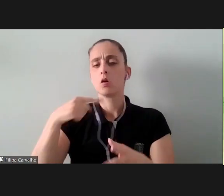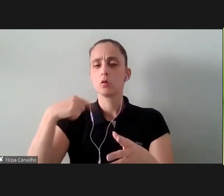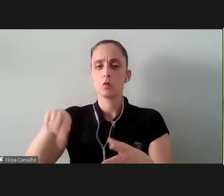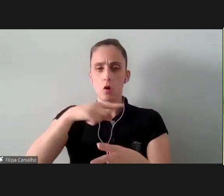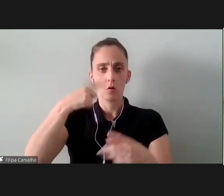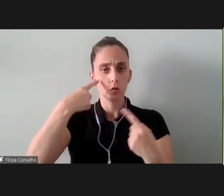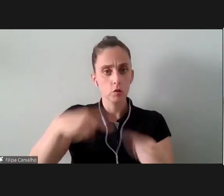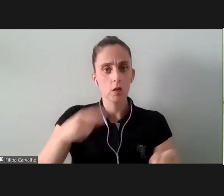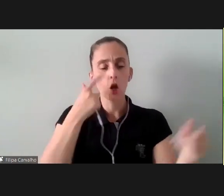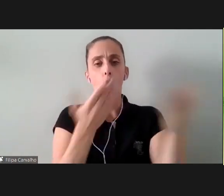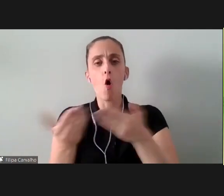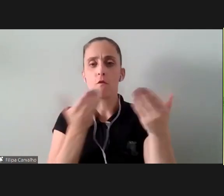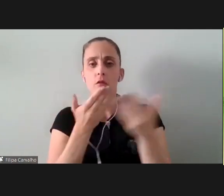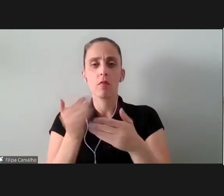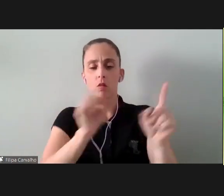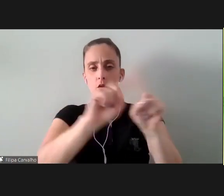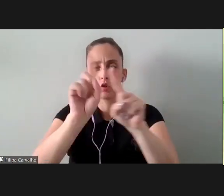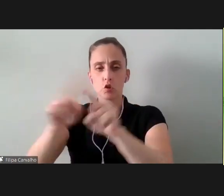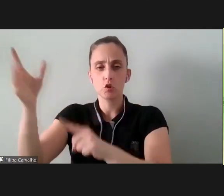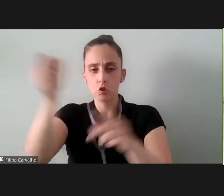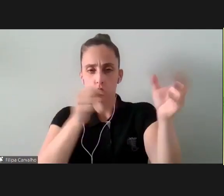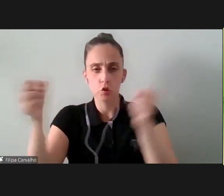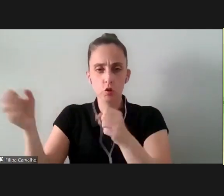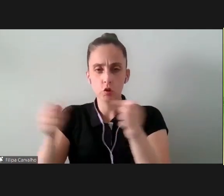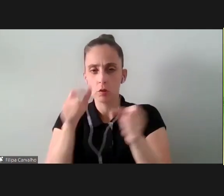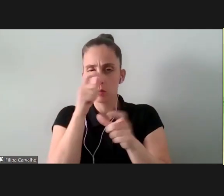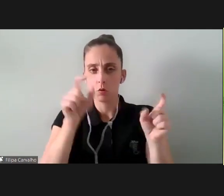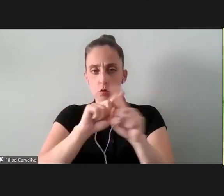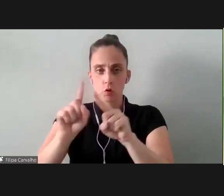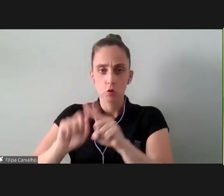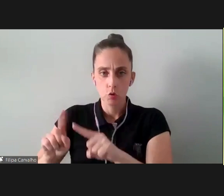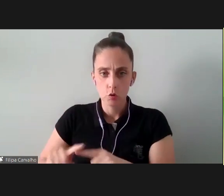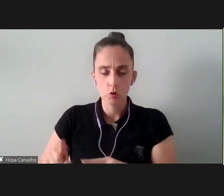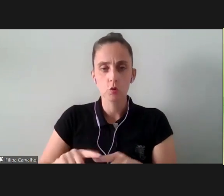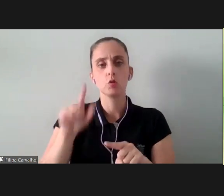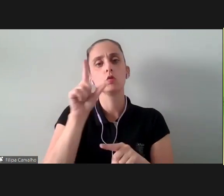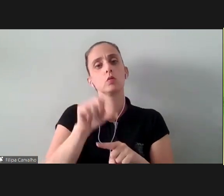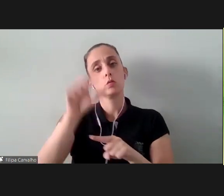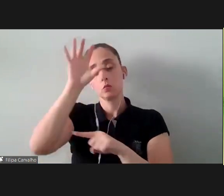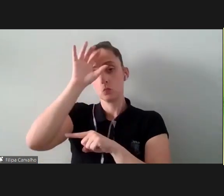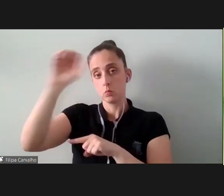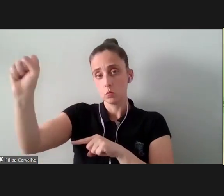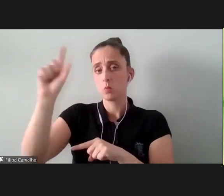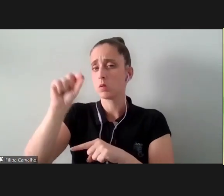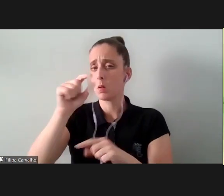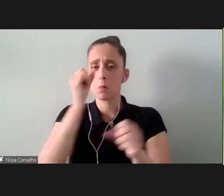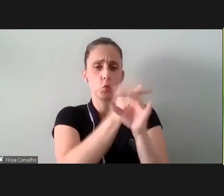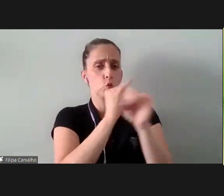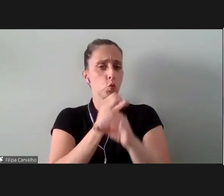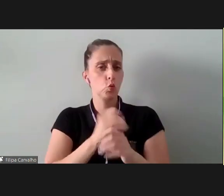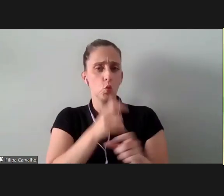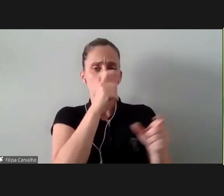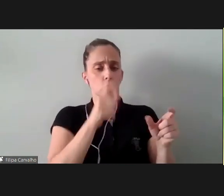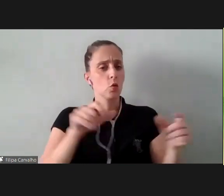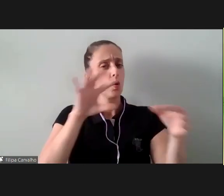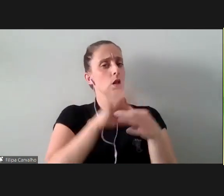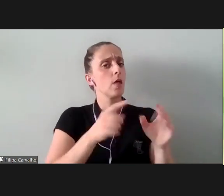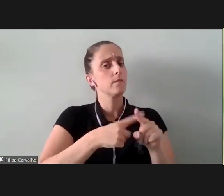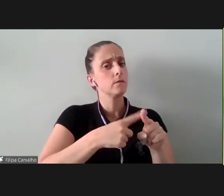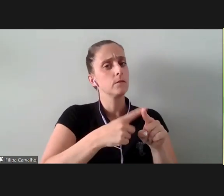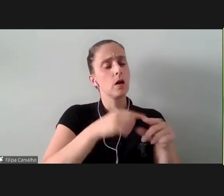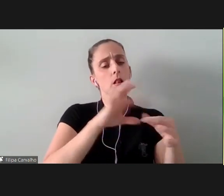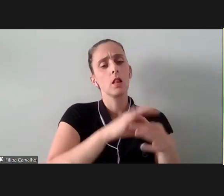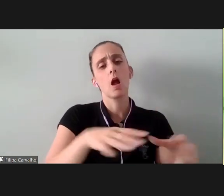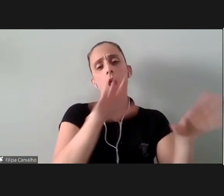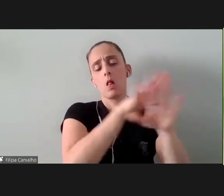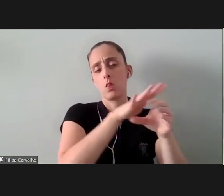e a participação intensa, obviamente, de servidores públicos, mas outros atores interessados na agenda de inovação do setor público no Brasil,